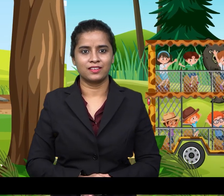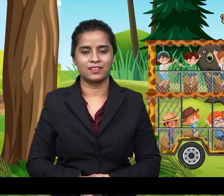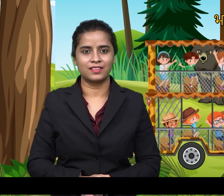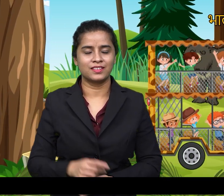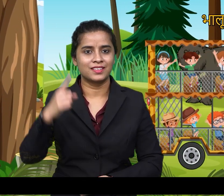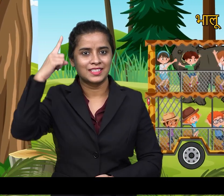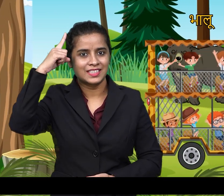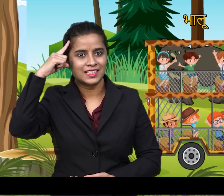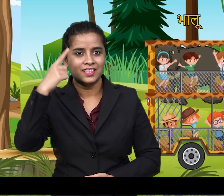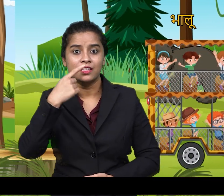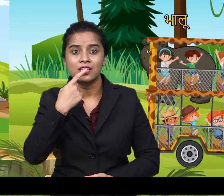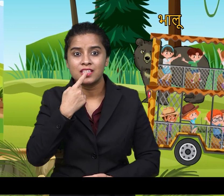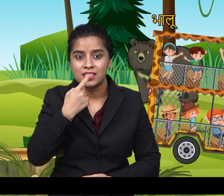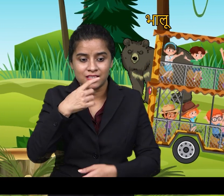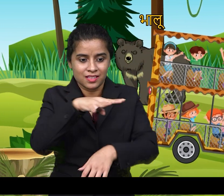ज़ेब्रा,